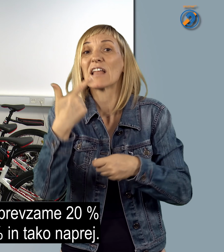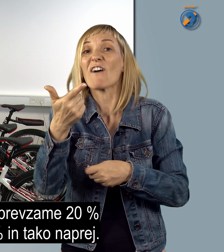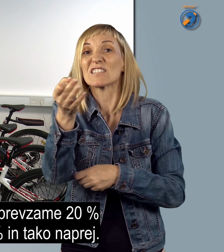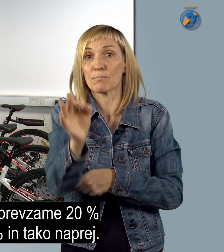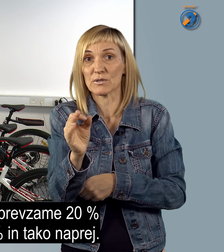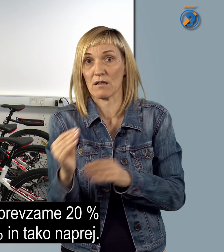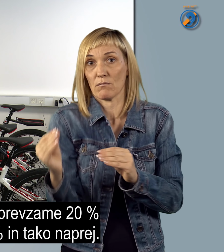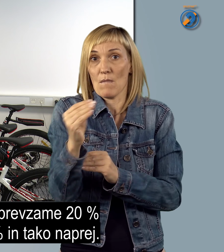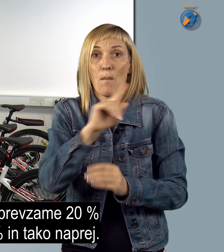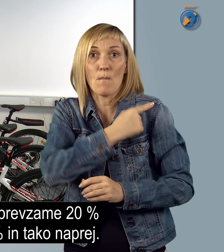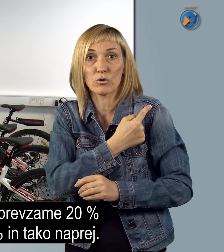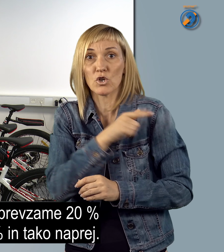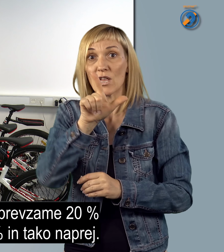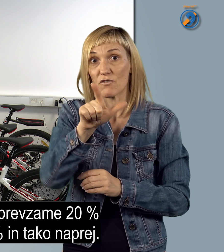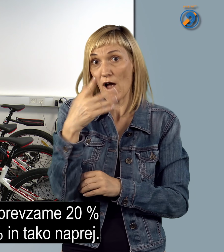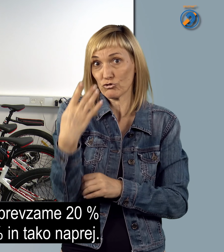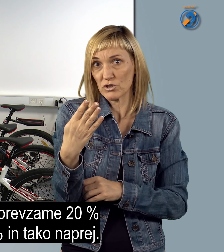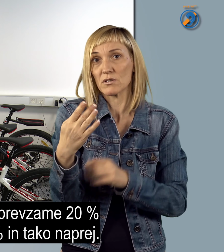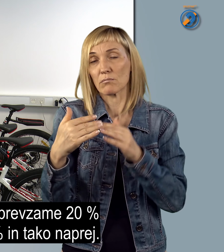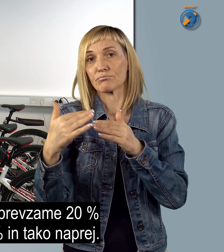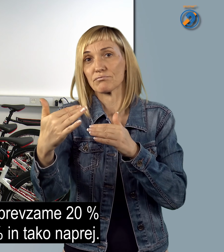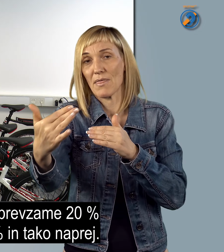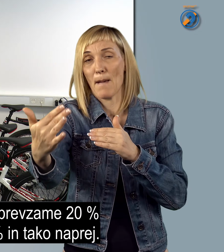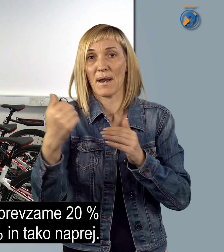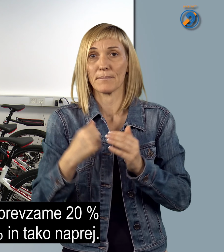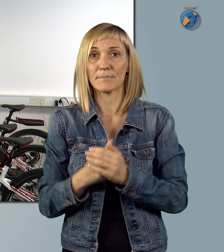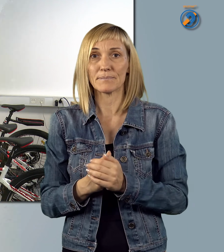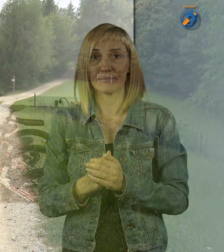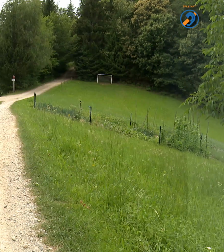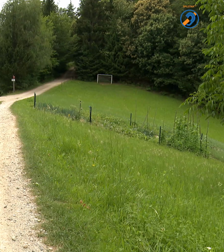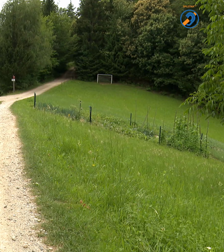moči elektromotor, če je 2, 40 in tako naprej.